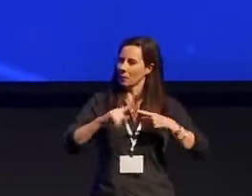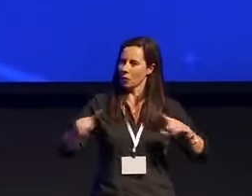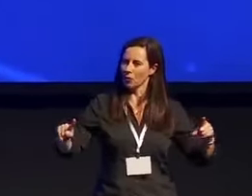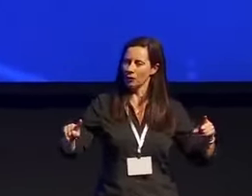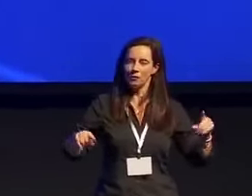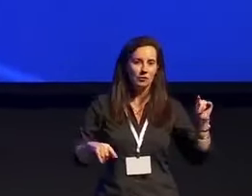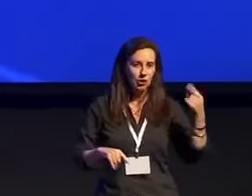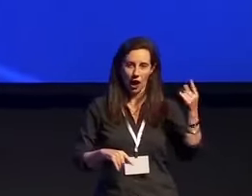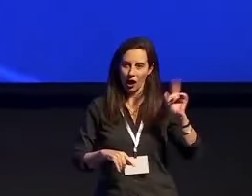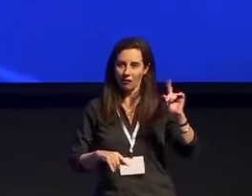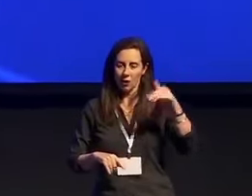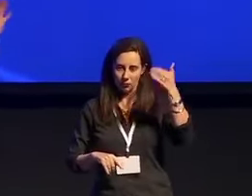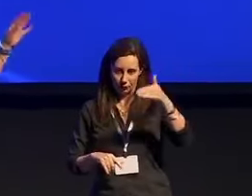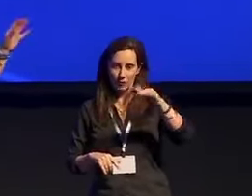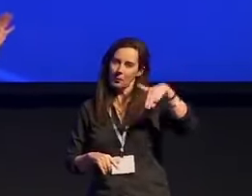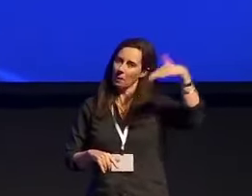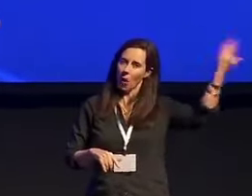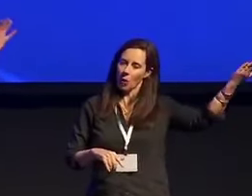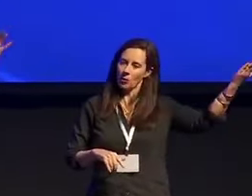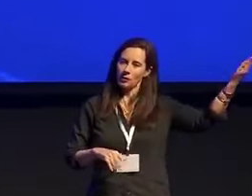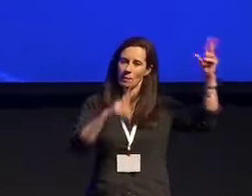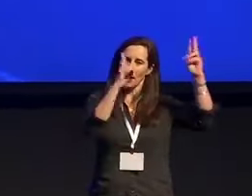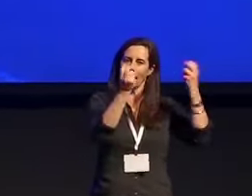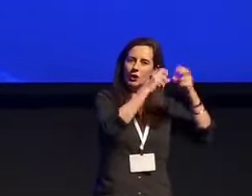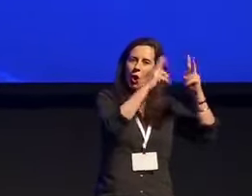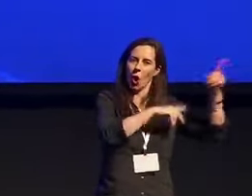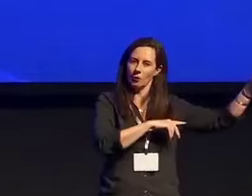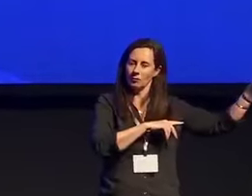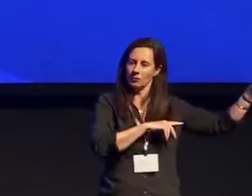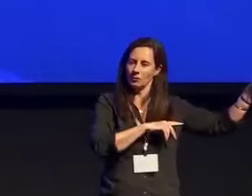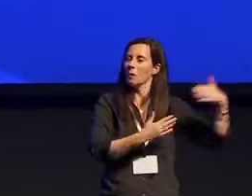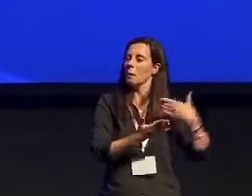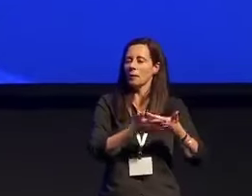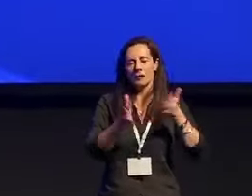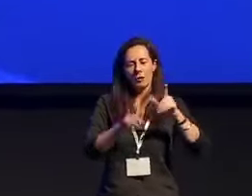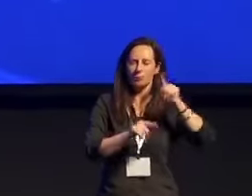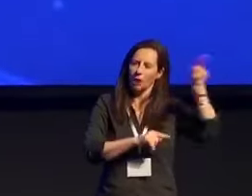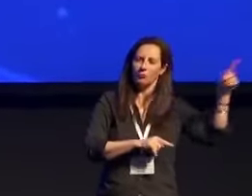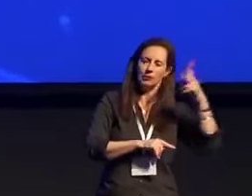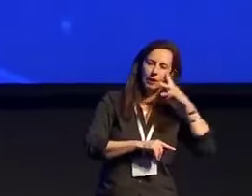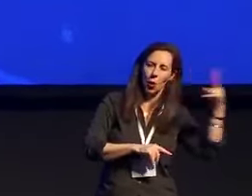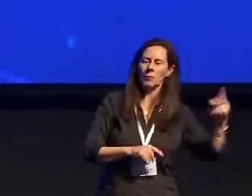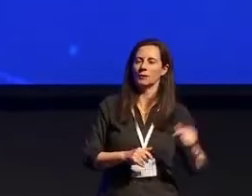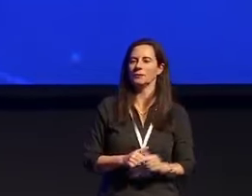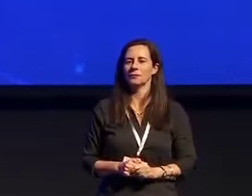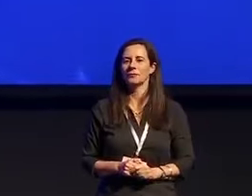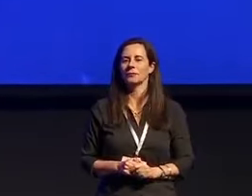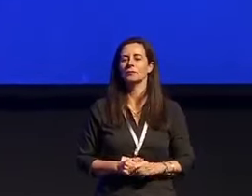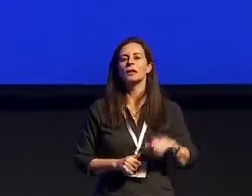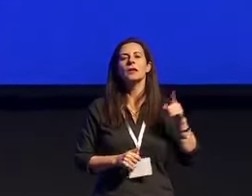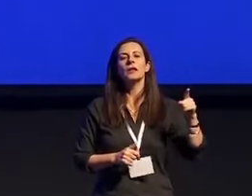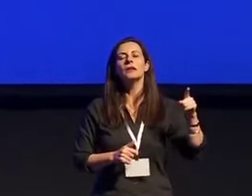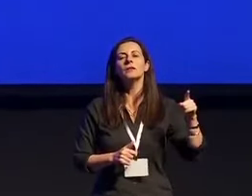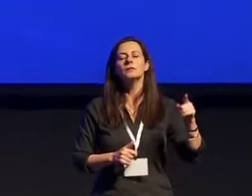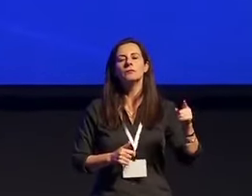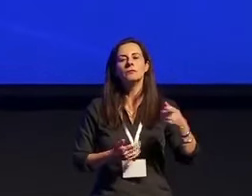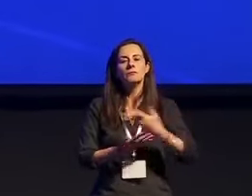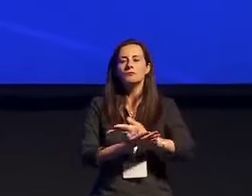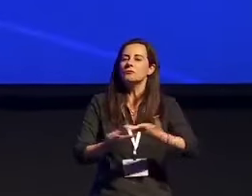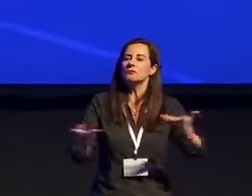המגוונת, שאגב היא לא רק בפנים, היא גם בחוץ, בחניון, וממליצה מאוד ללכת לשם לראות, היא נפרסה